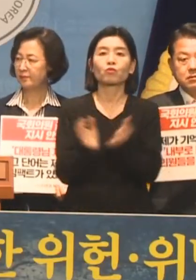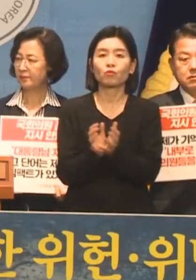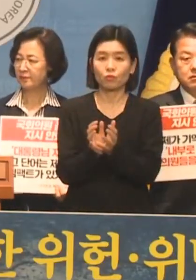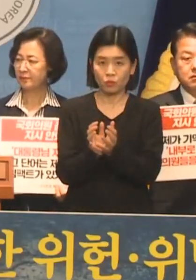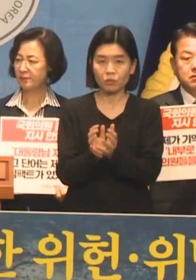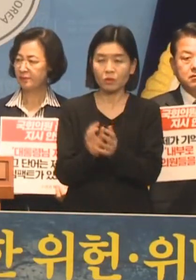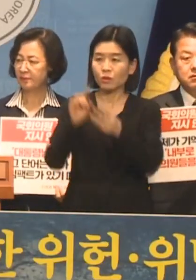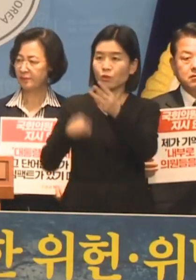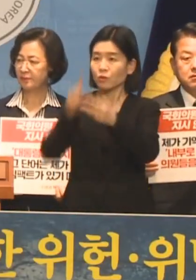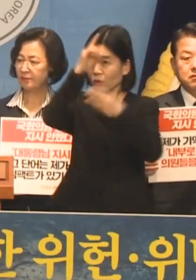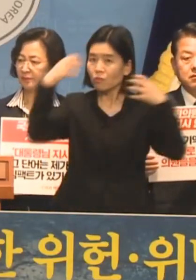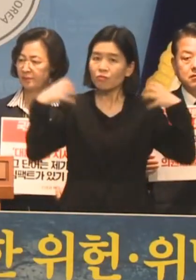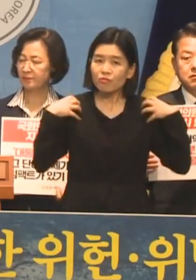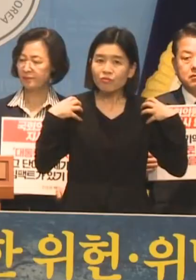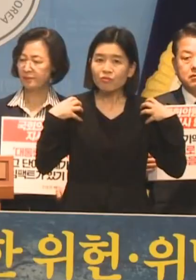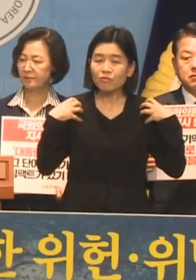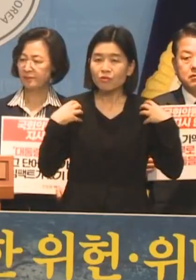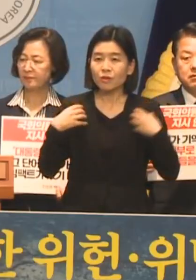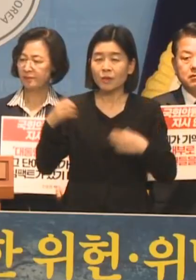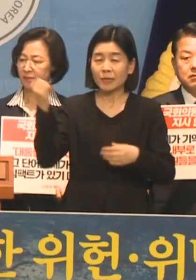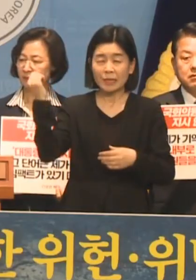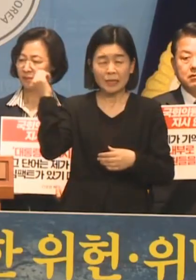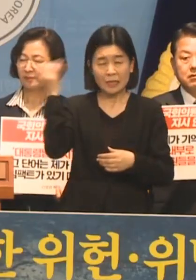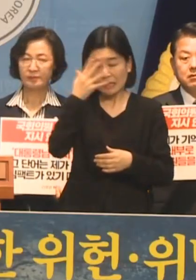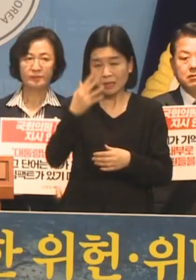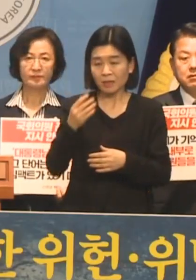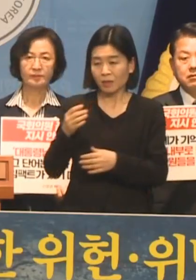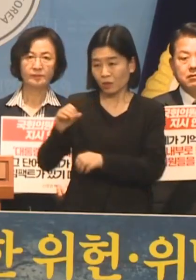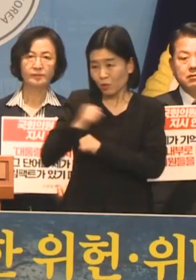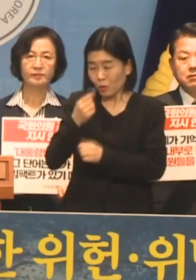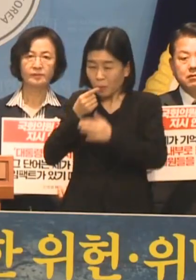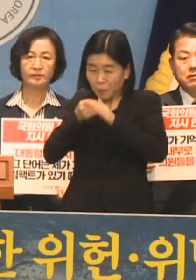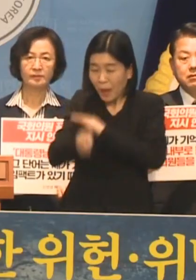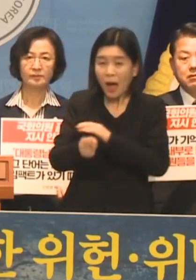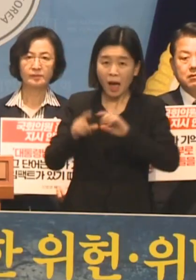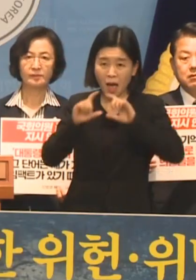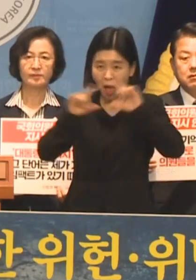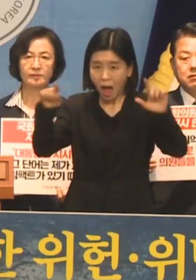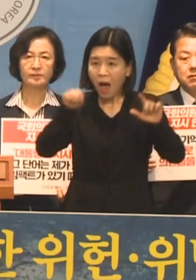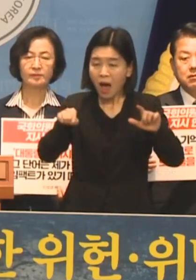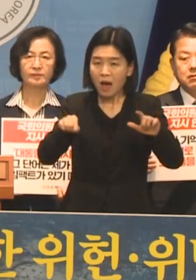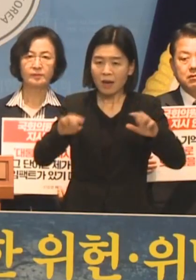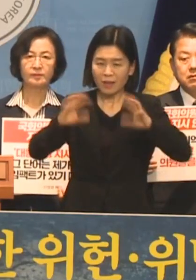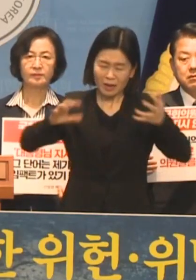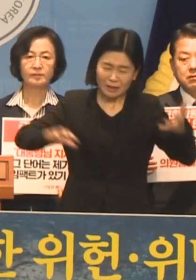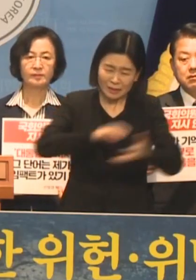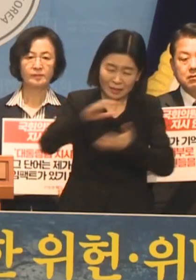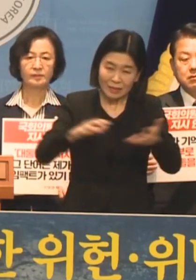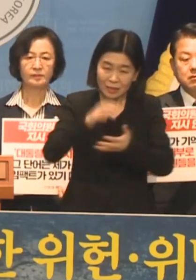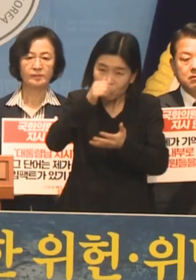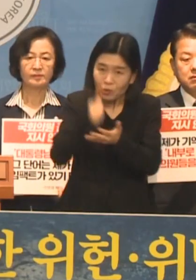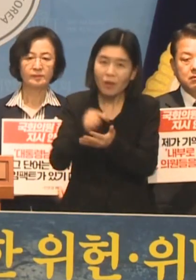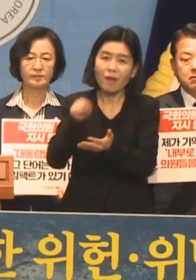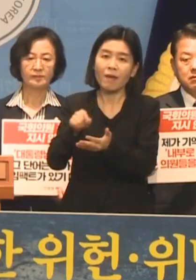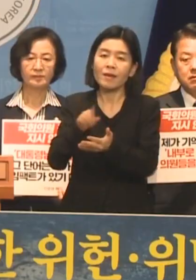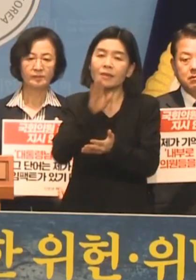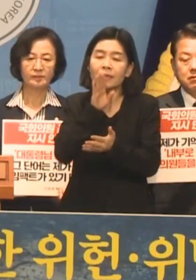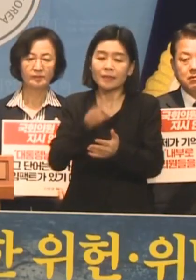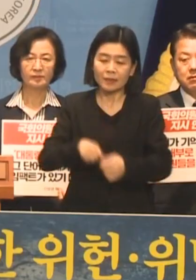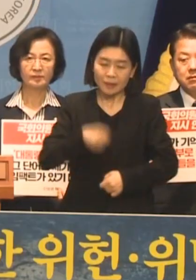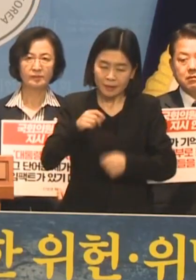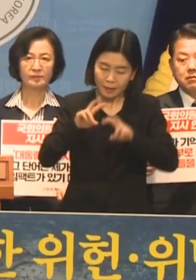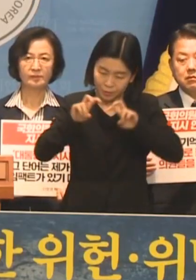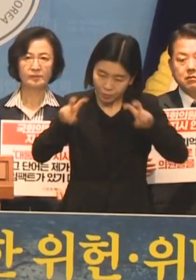윤석열 정부의 비상계엄 선포를 통한 내란 혐의 진상규명 국정조사 특별위원회 민주당 위원들의